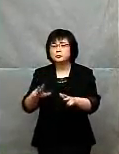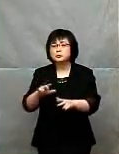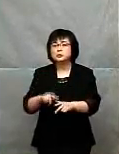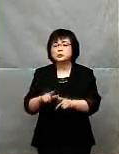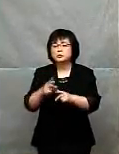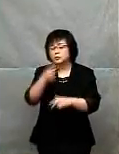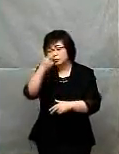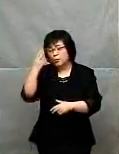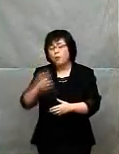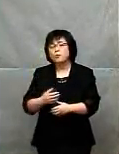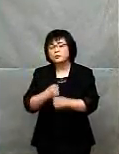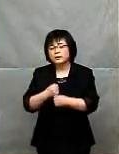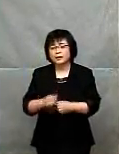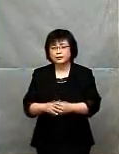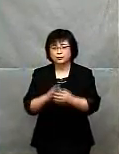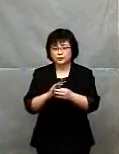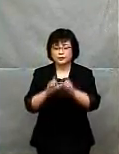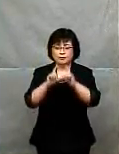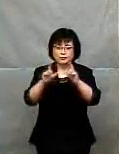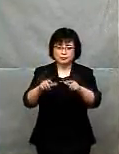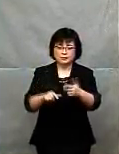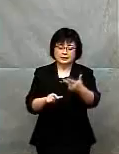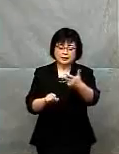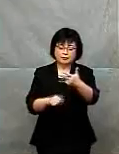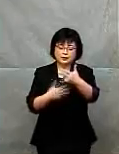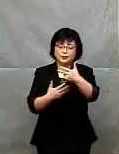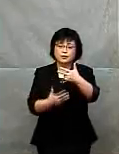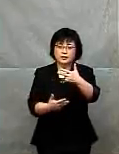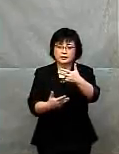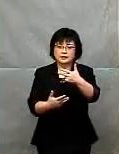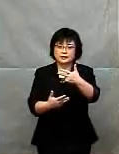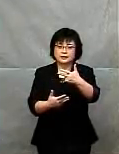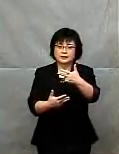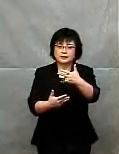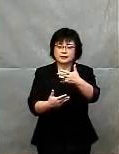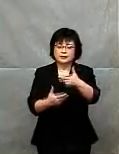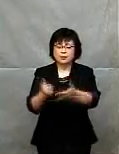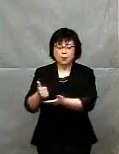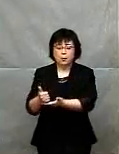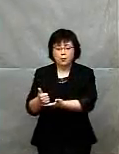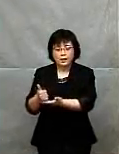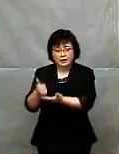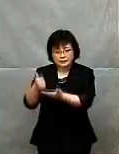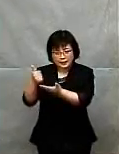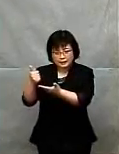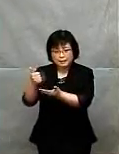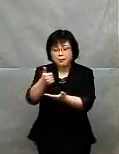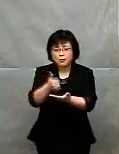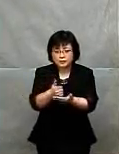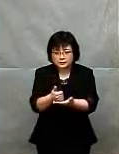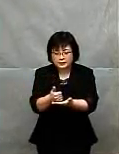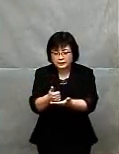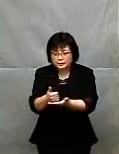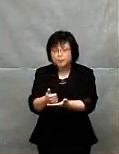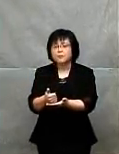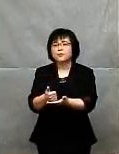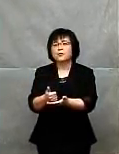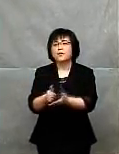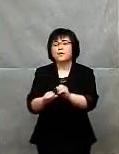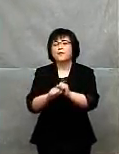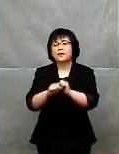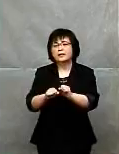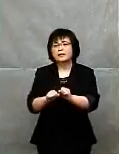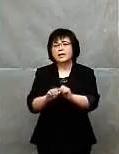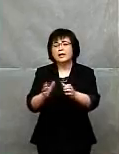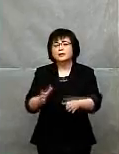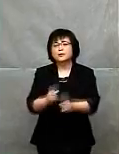上げます。7月の28日、皇太子殿下のご臨席のもとで行われた